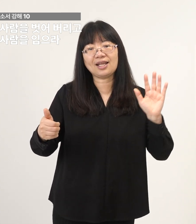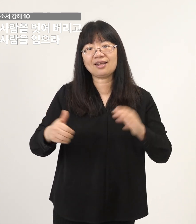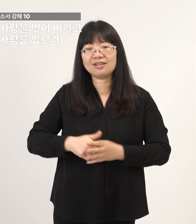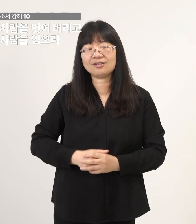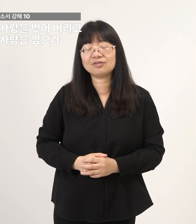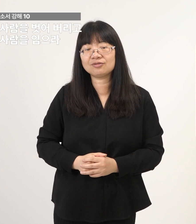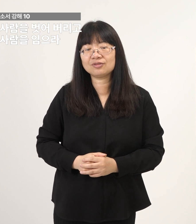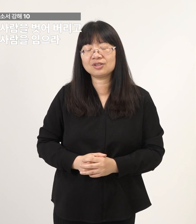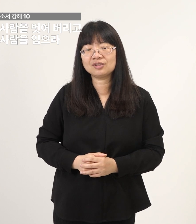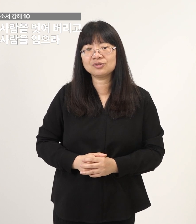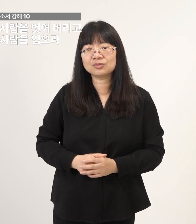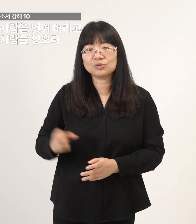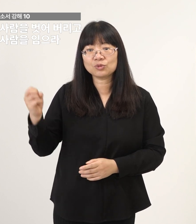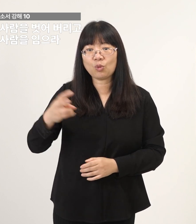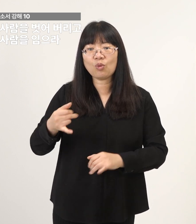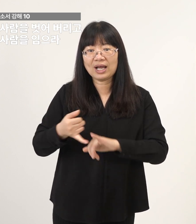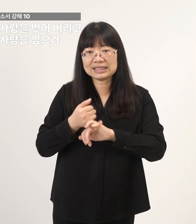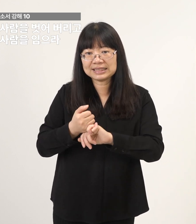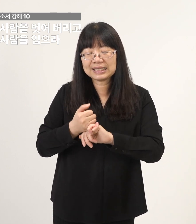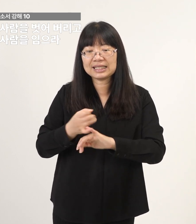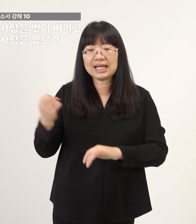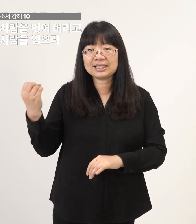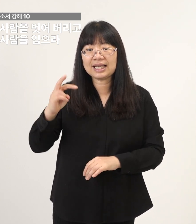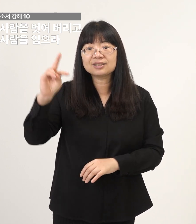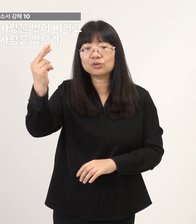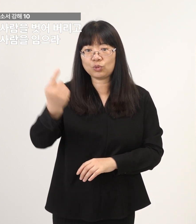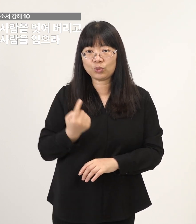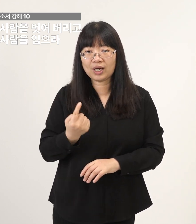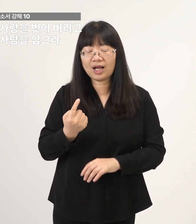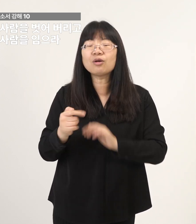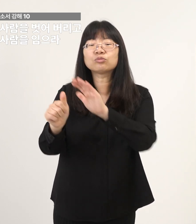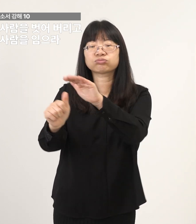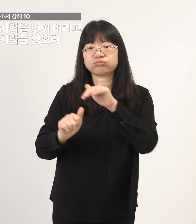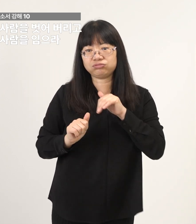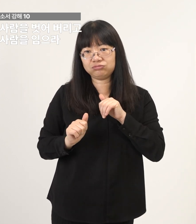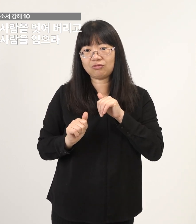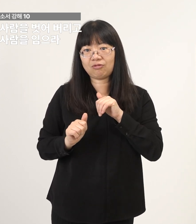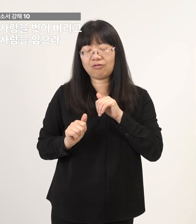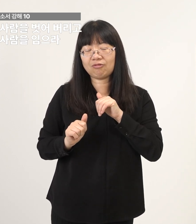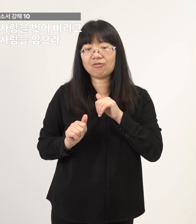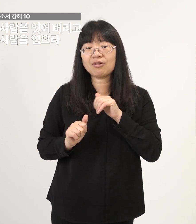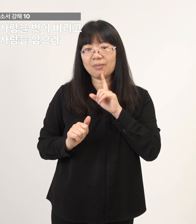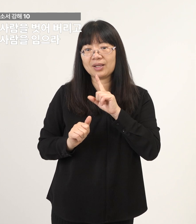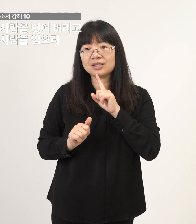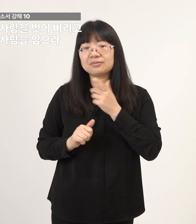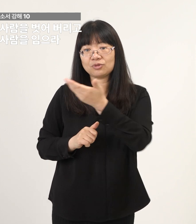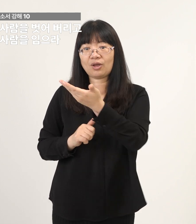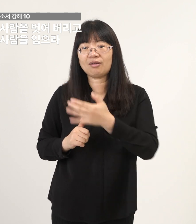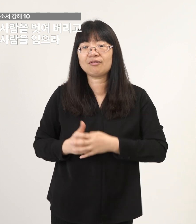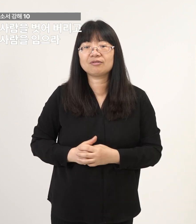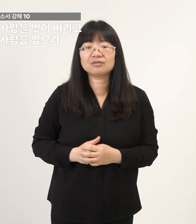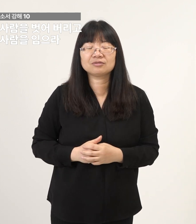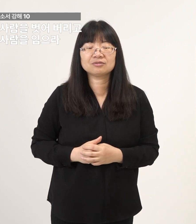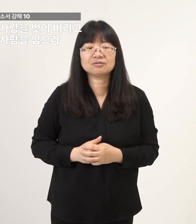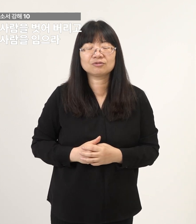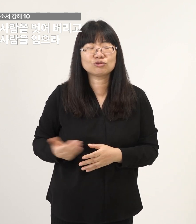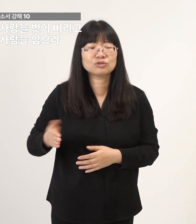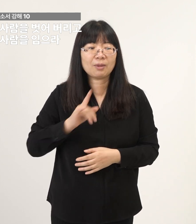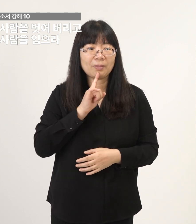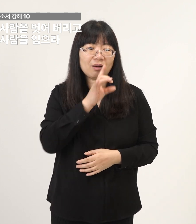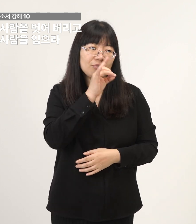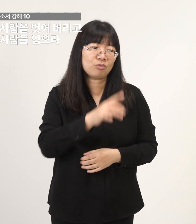반드시 이곳으로 돌아오게 하리라 그래요. 돌아오게 하리라. 근데 그게 말이 안